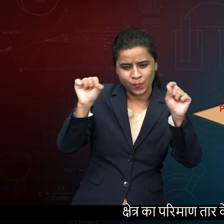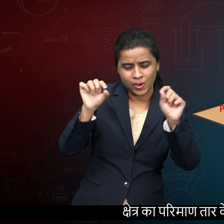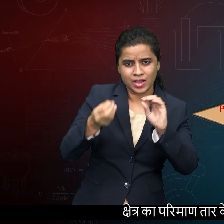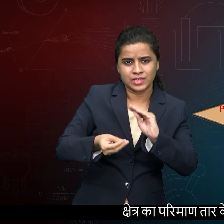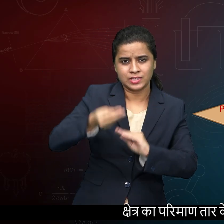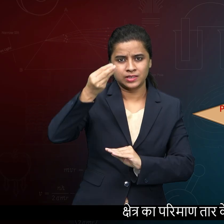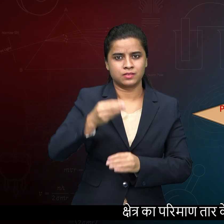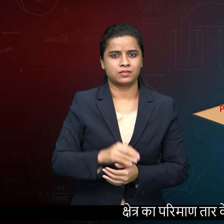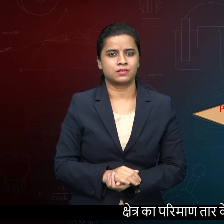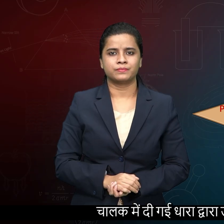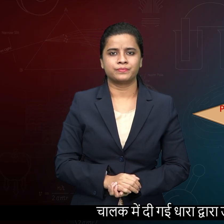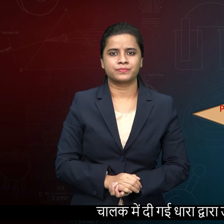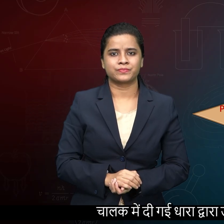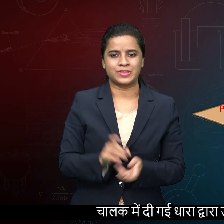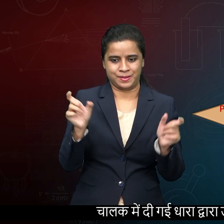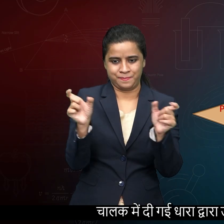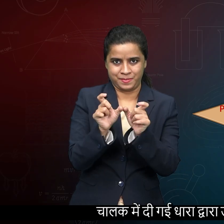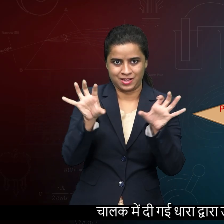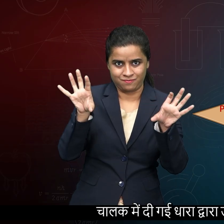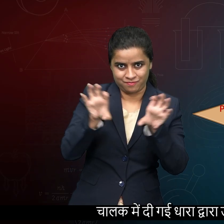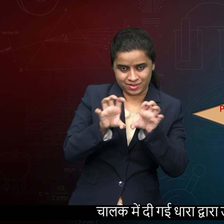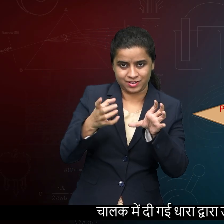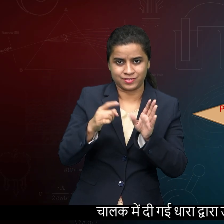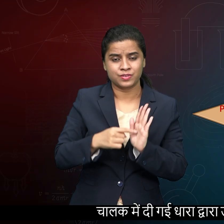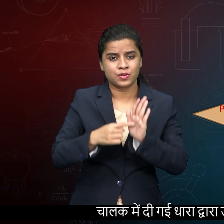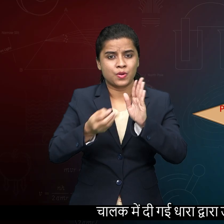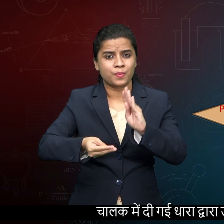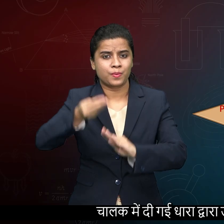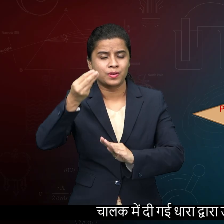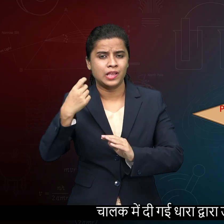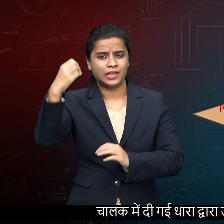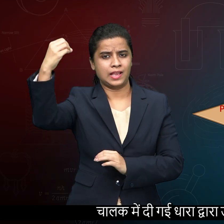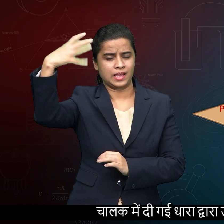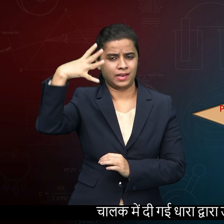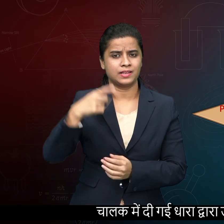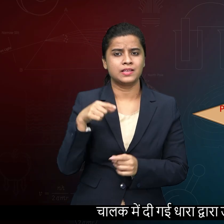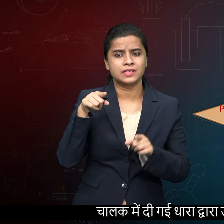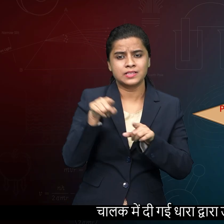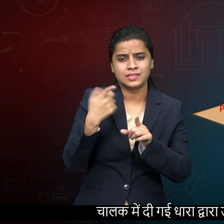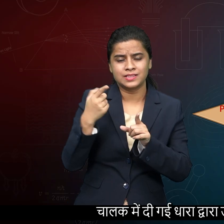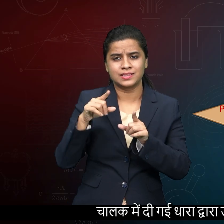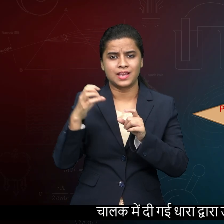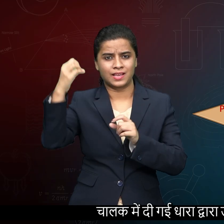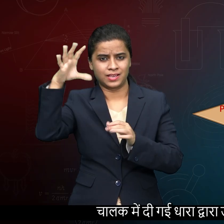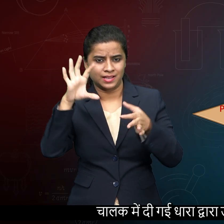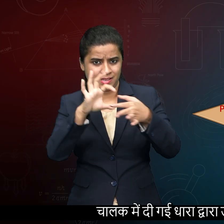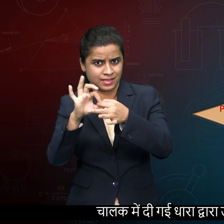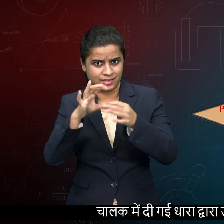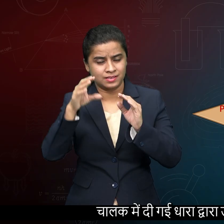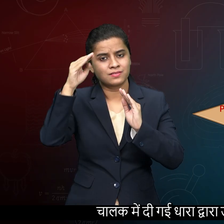है। चालक में दी गई धारा द्वारा उत्पन्न चुंबकीय क्षेत्र जैसे